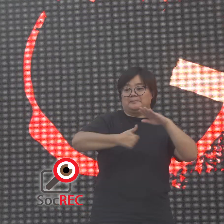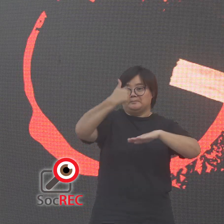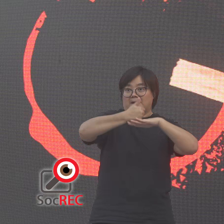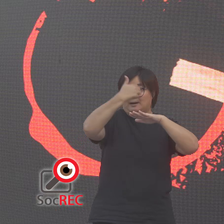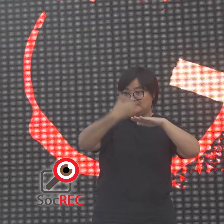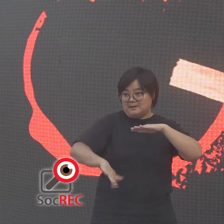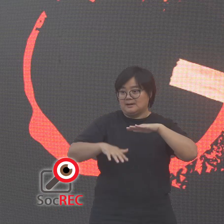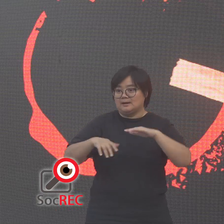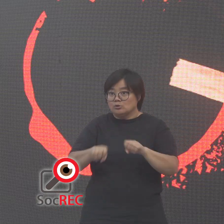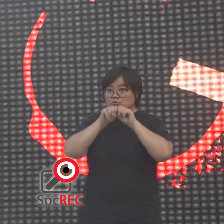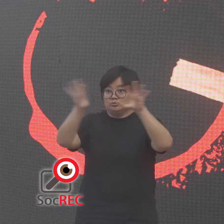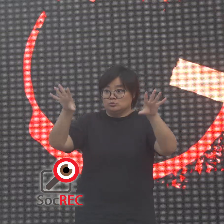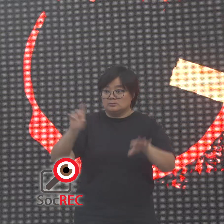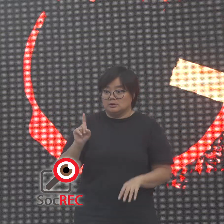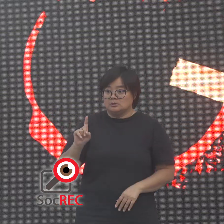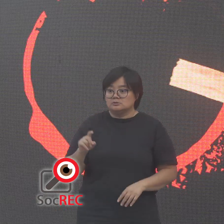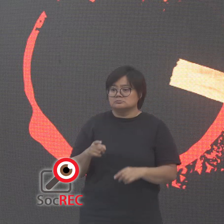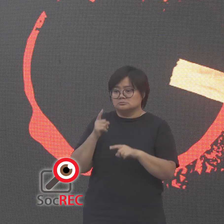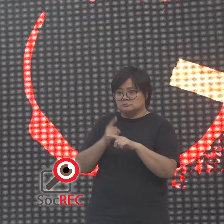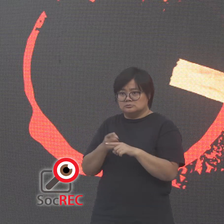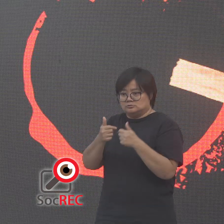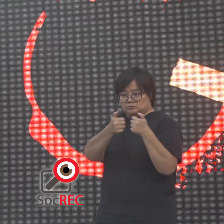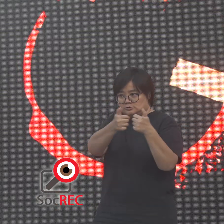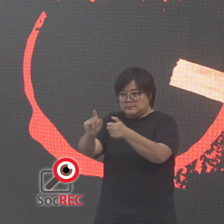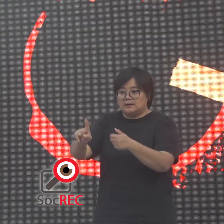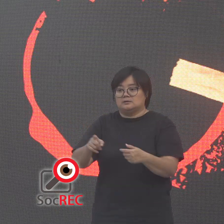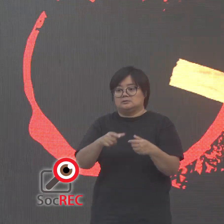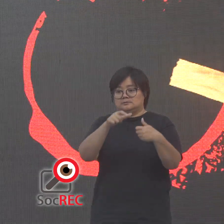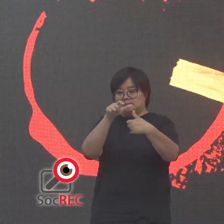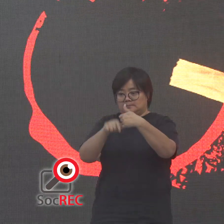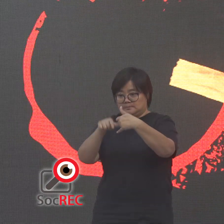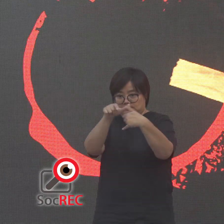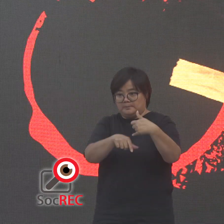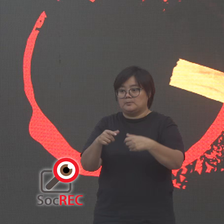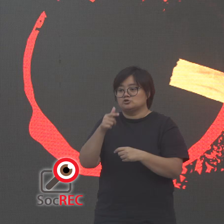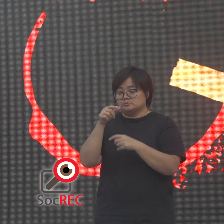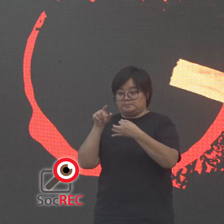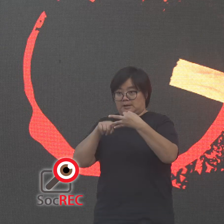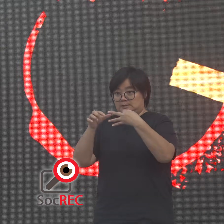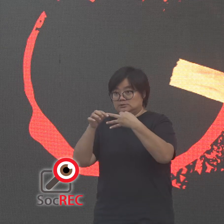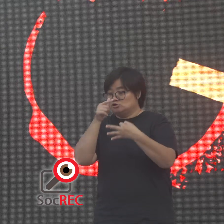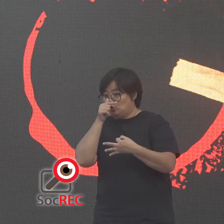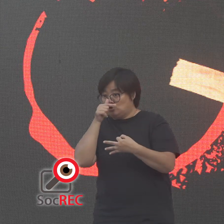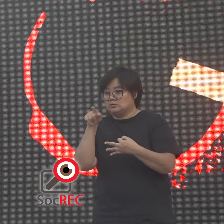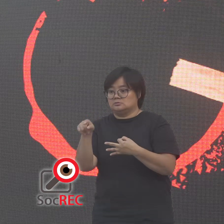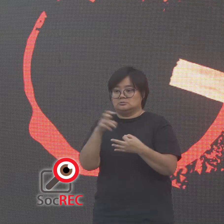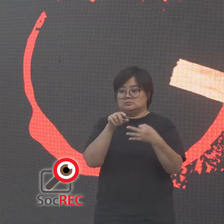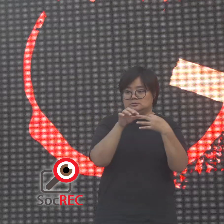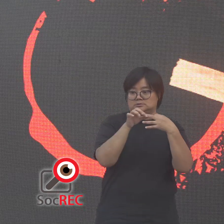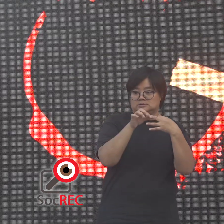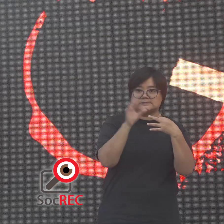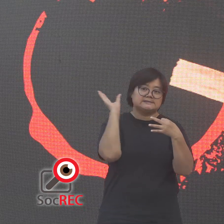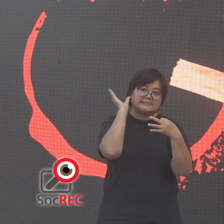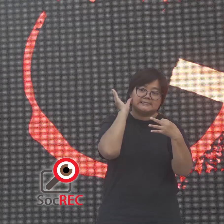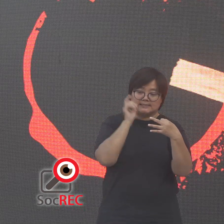貞昌，一個是陳菊，這兩位美麗島事件裏面的標誌性人物。